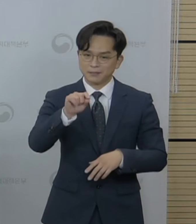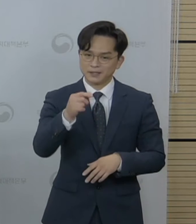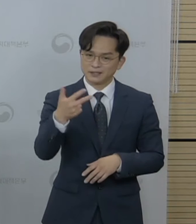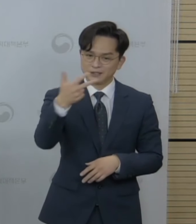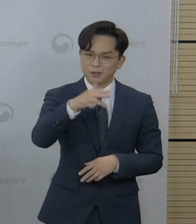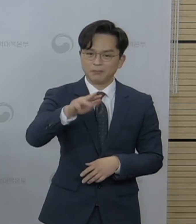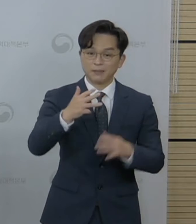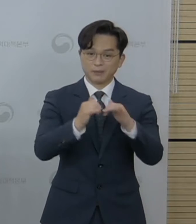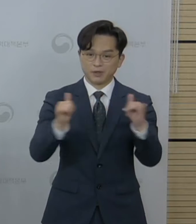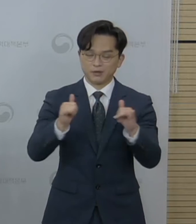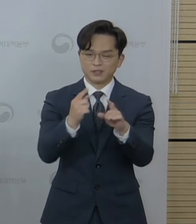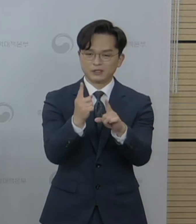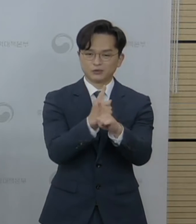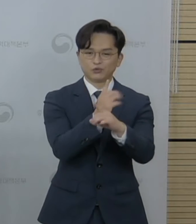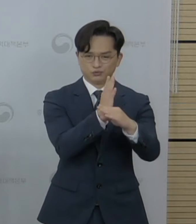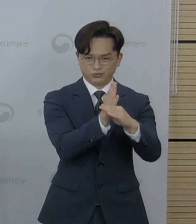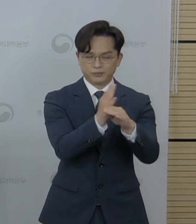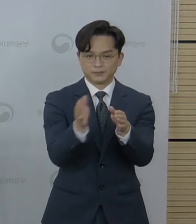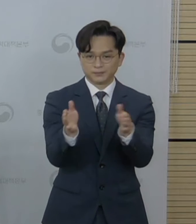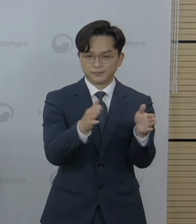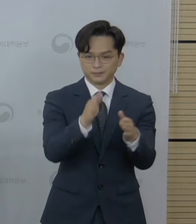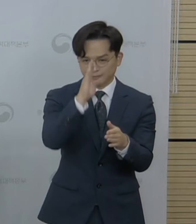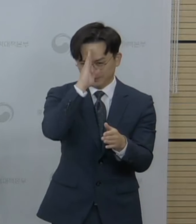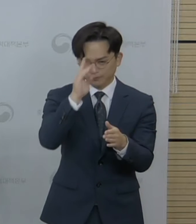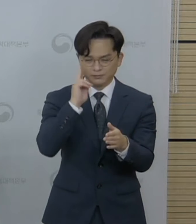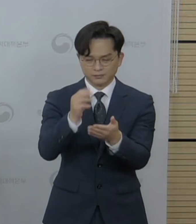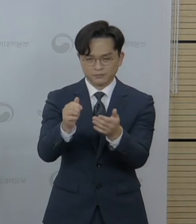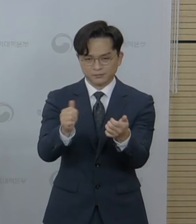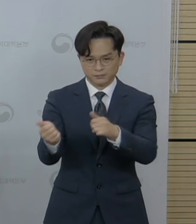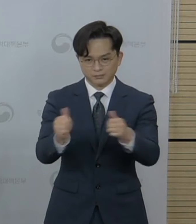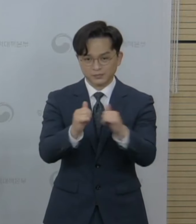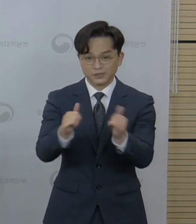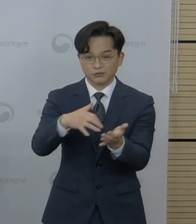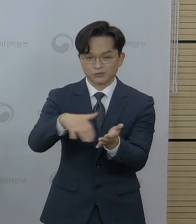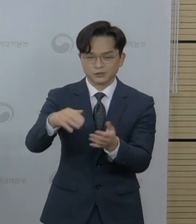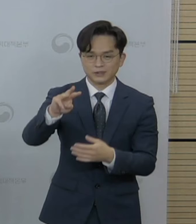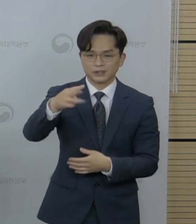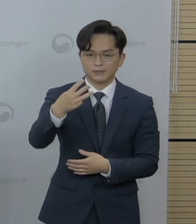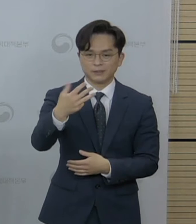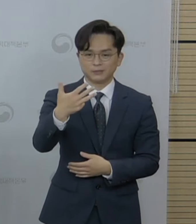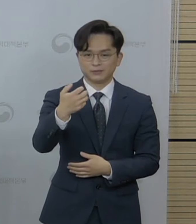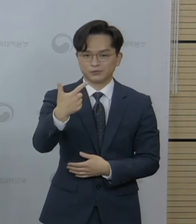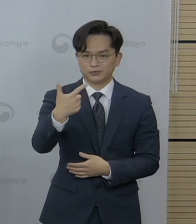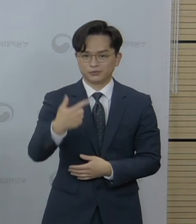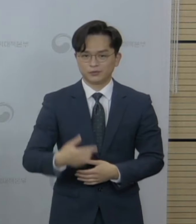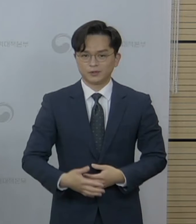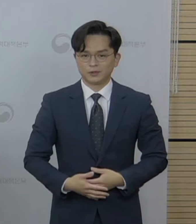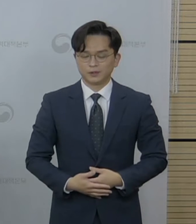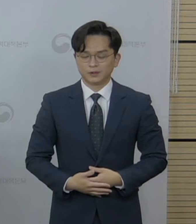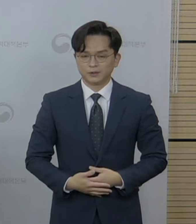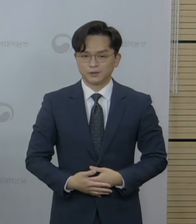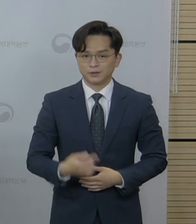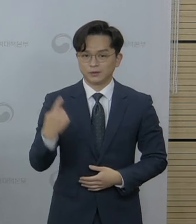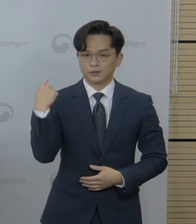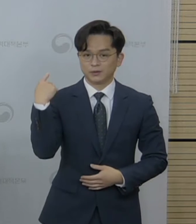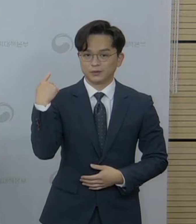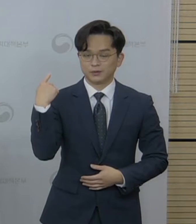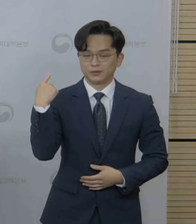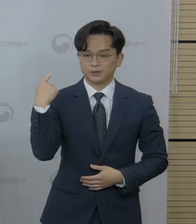17,800명이 격리 치료 중이시고, 위중증 환자는 386명입니다.